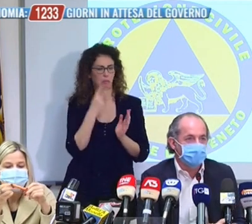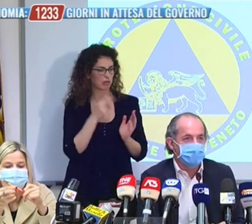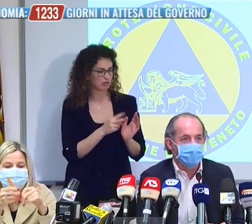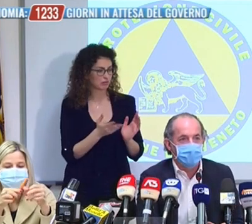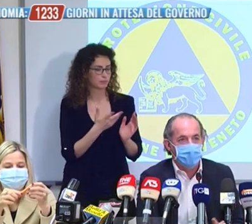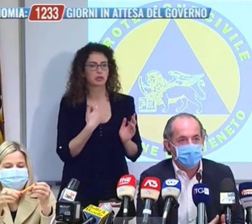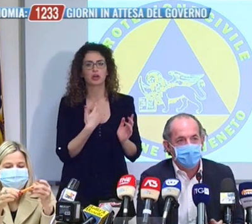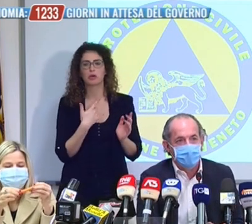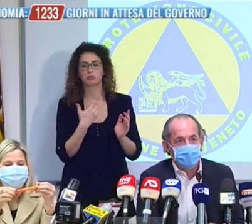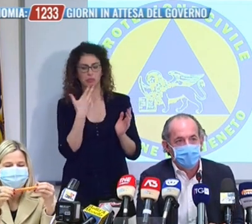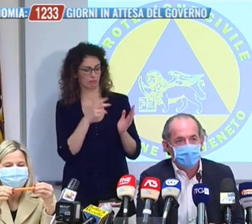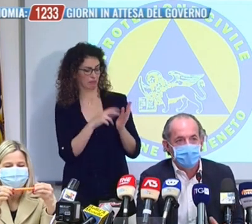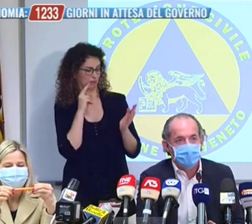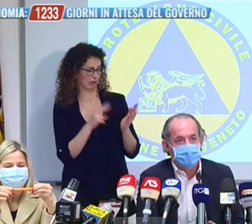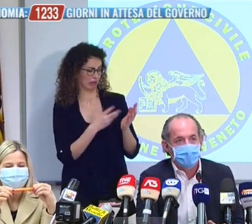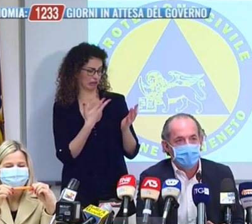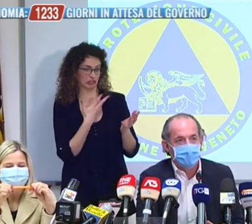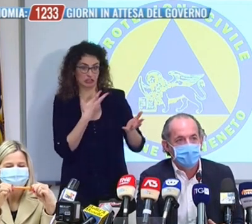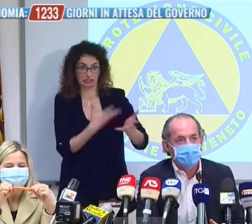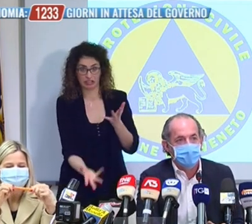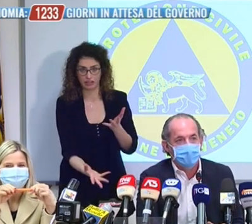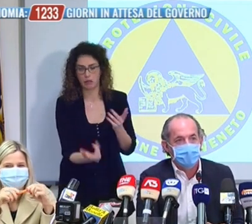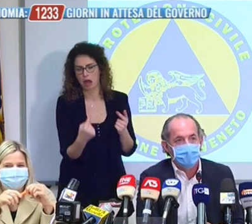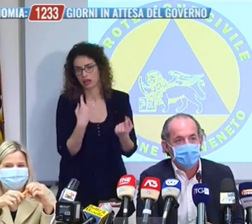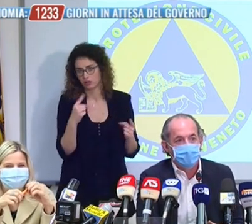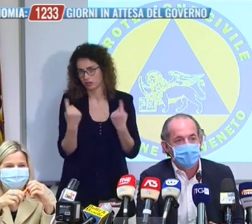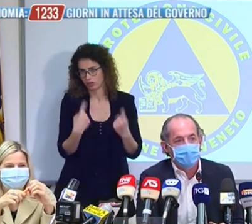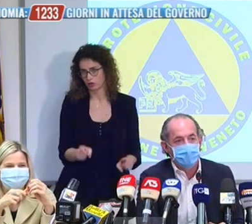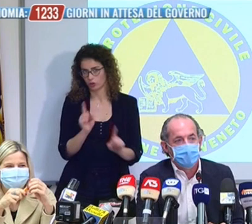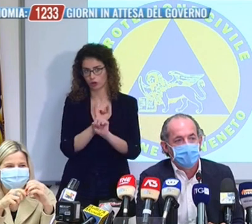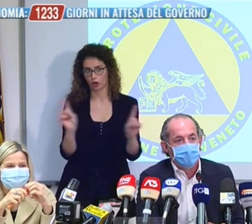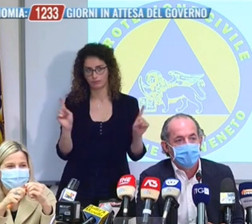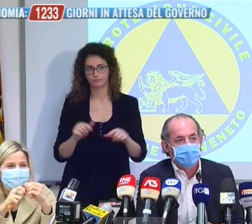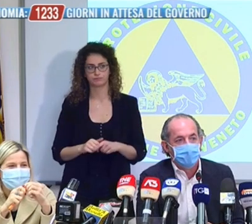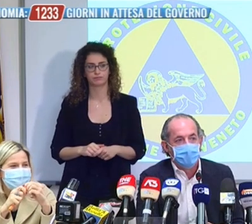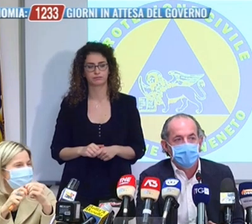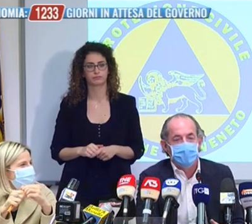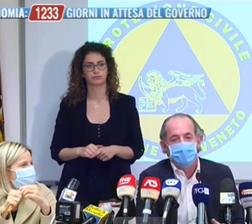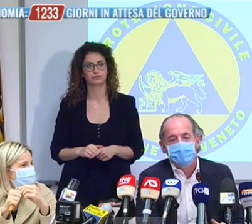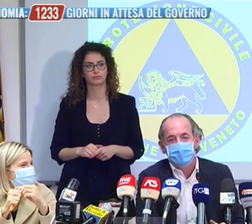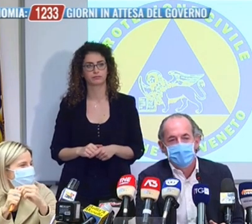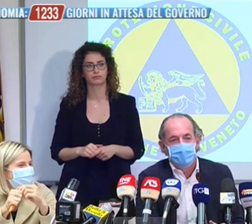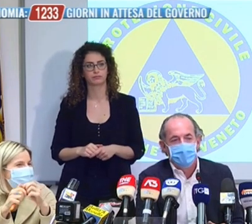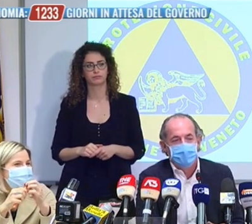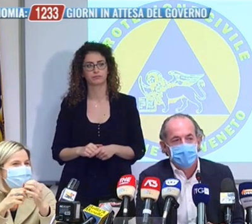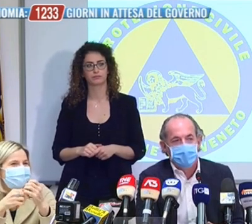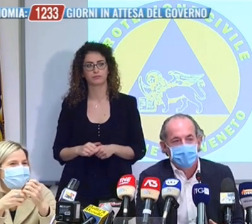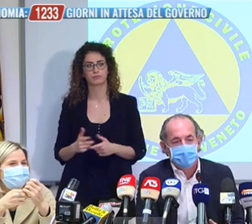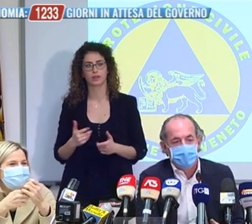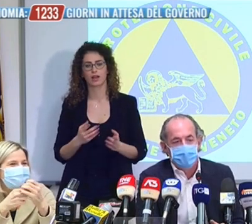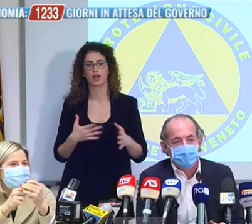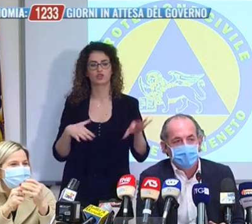più schifoso di un altro, però non mi sembra che sia questo il caso. Ma lei quale vota? No, ma io? Quale vota